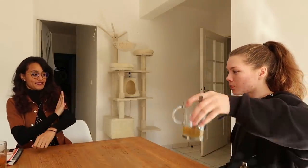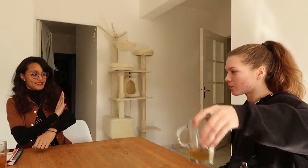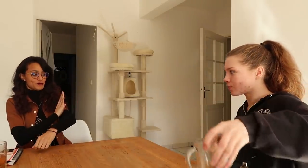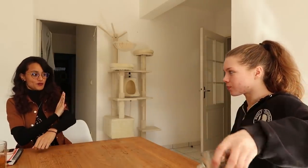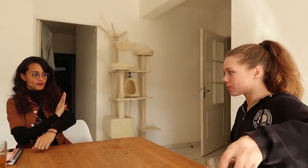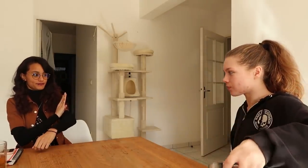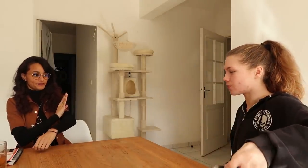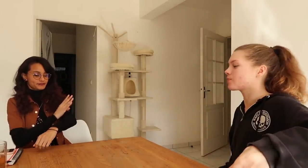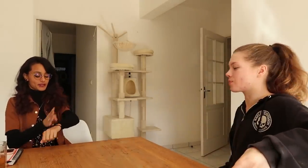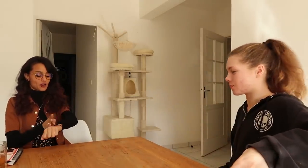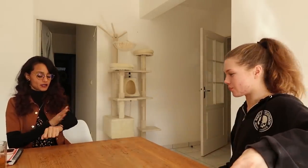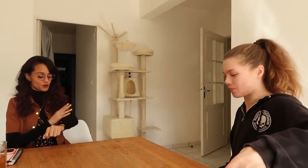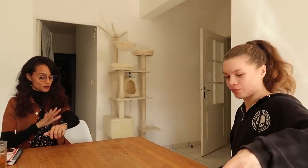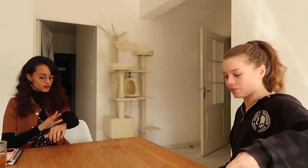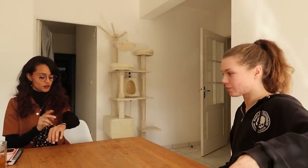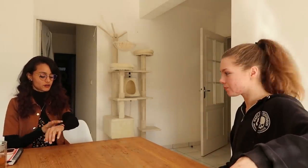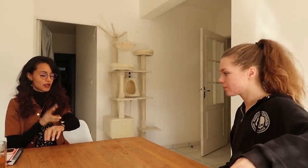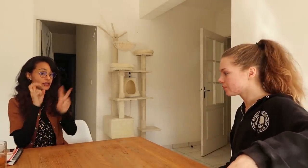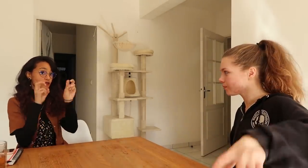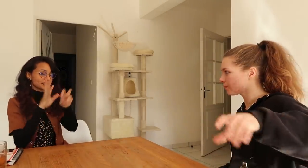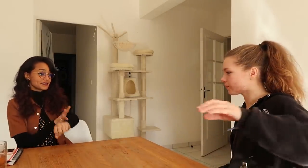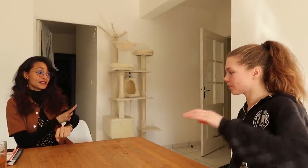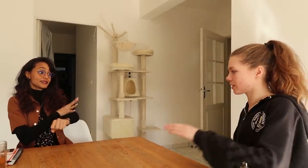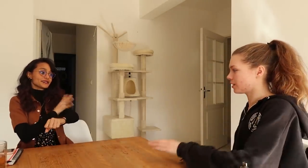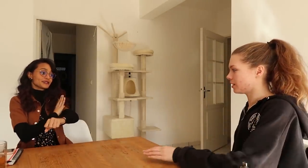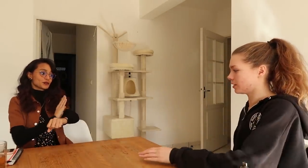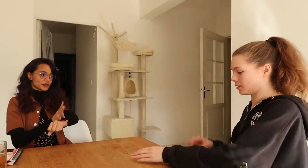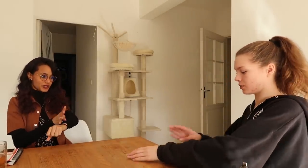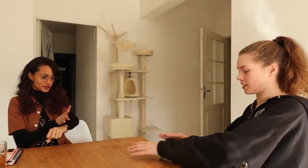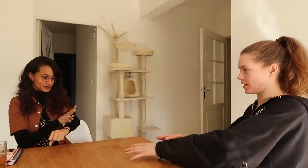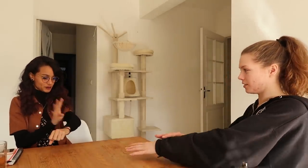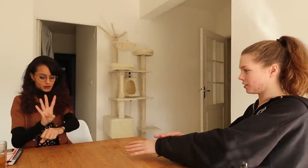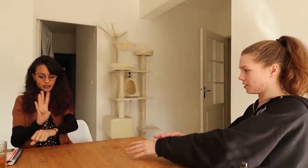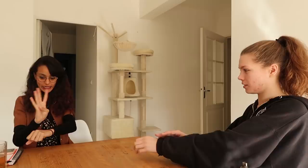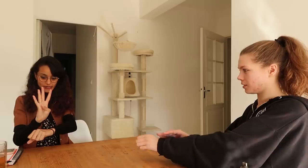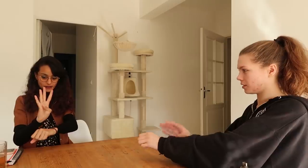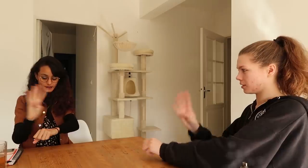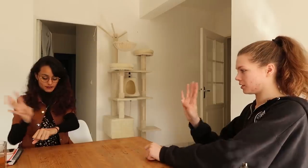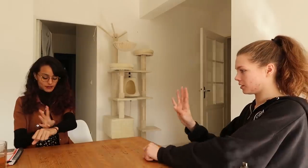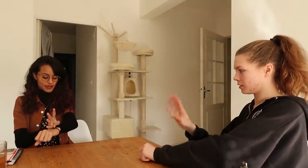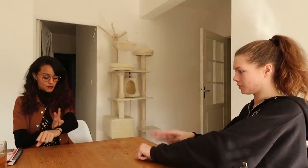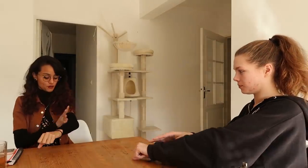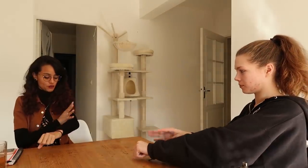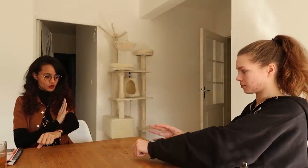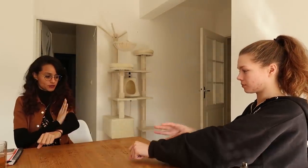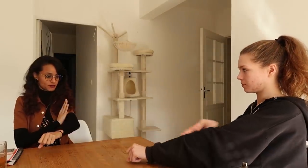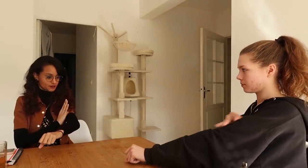Les émotions. Alors, émotions, parce que t'as les poils qui s'irrissent, si tu peux faire. C'est ça. Donc, les quatre. Et.